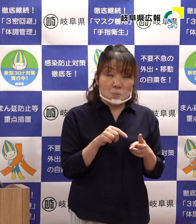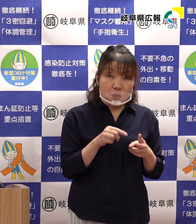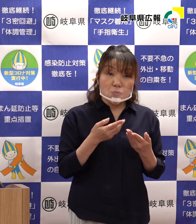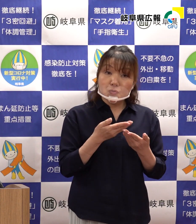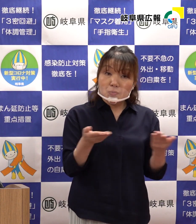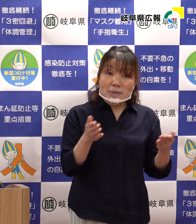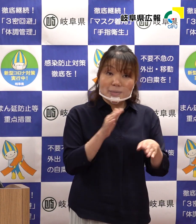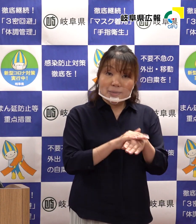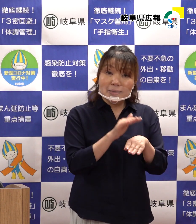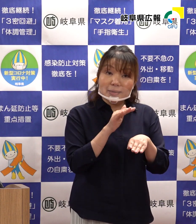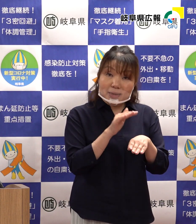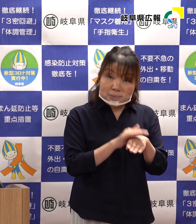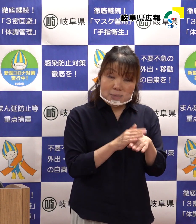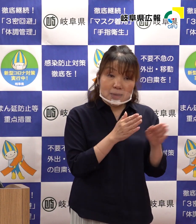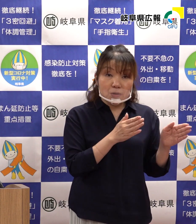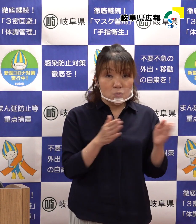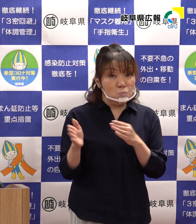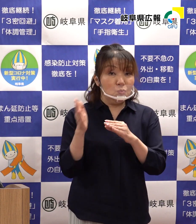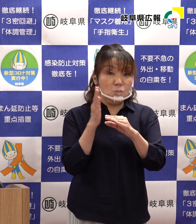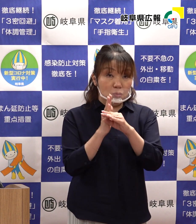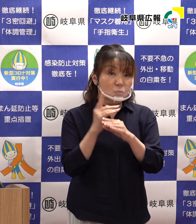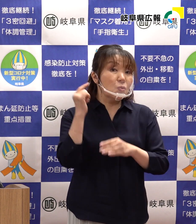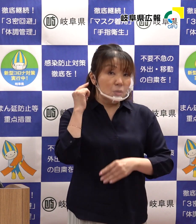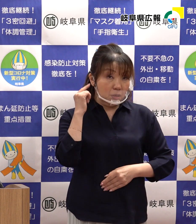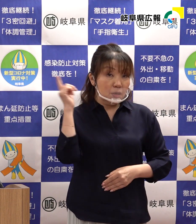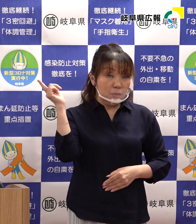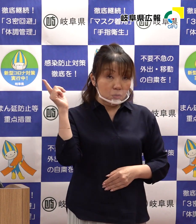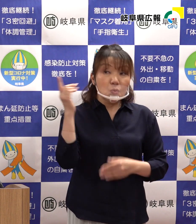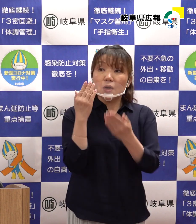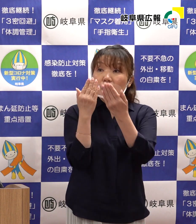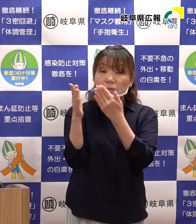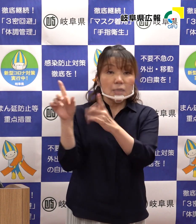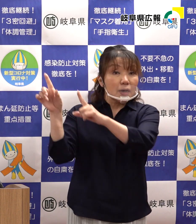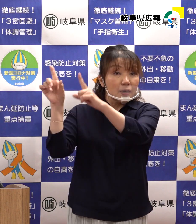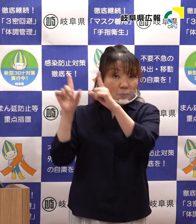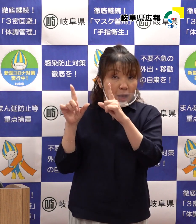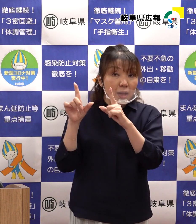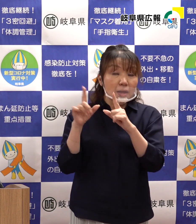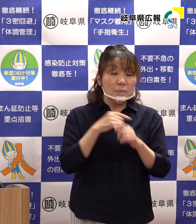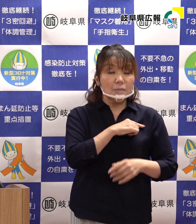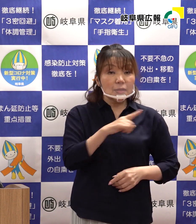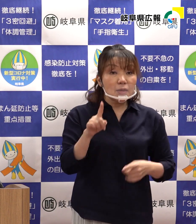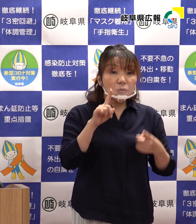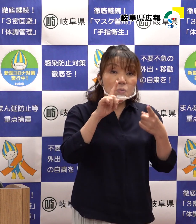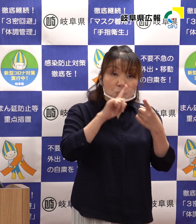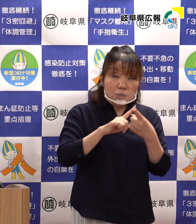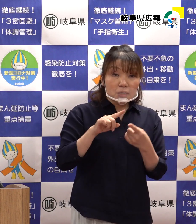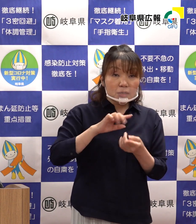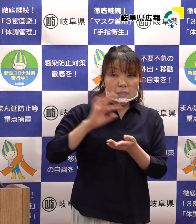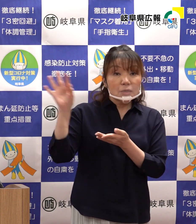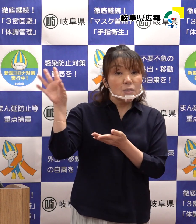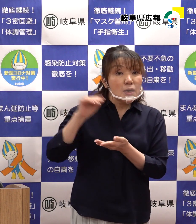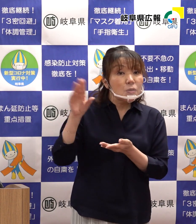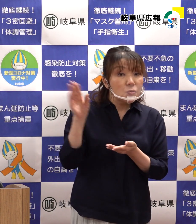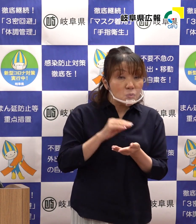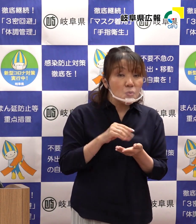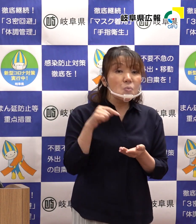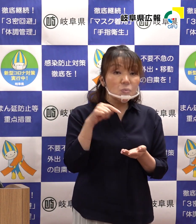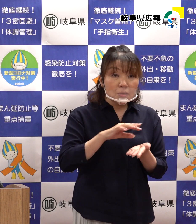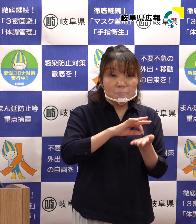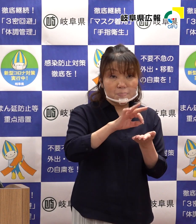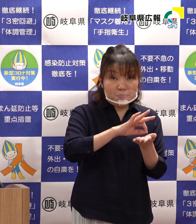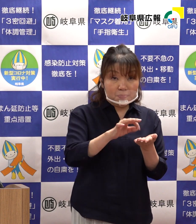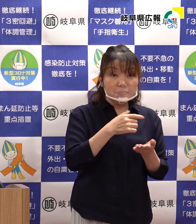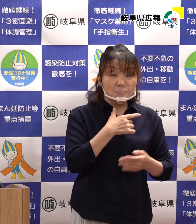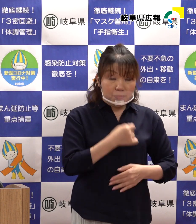り方について準備中でございます。まあ、それが明らかになったところで、私どもも積極的にこれを活用したいと思いますし、まあ、